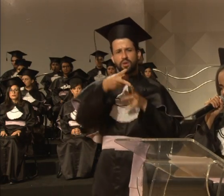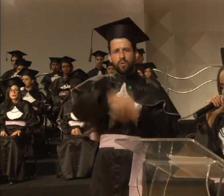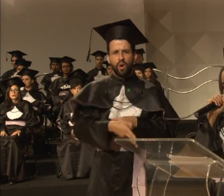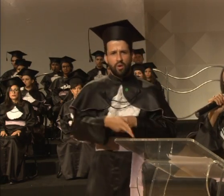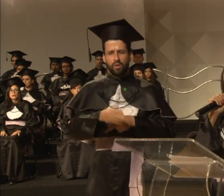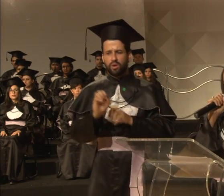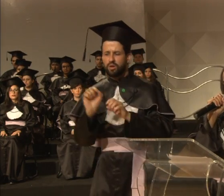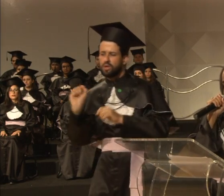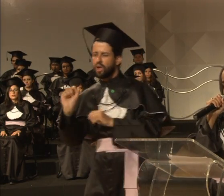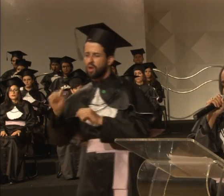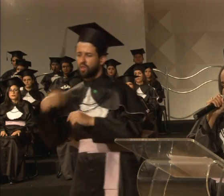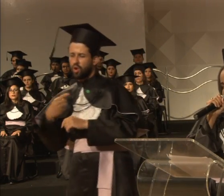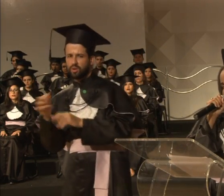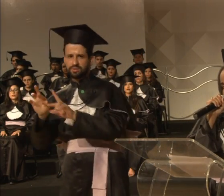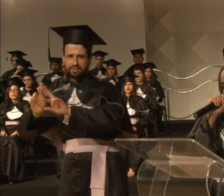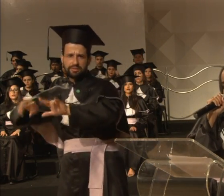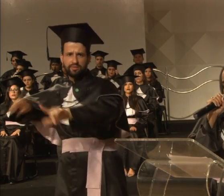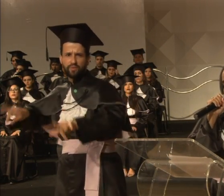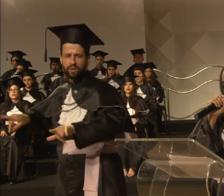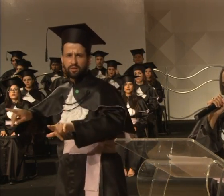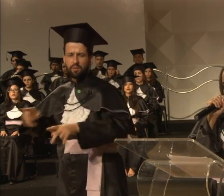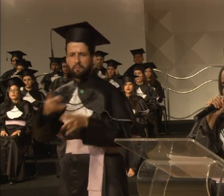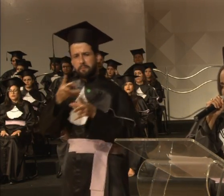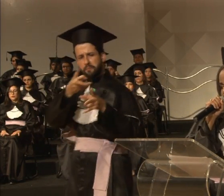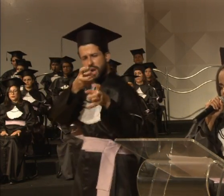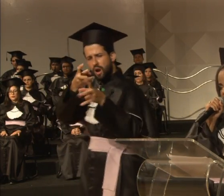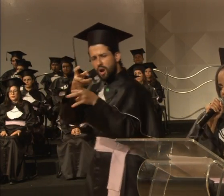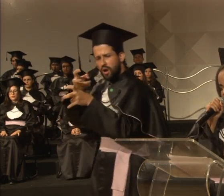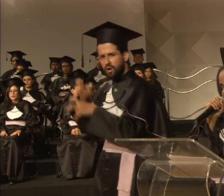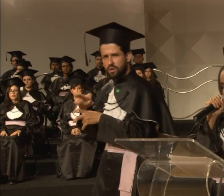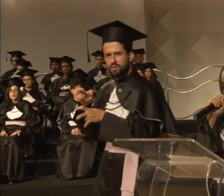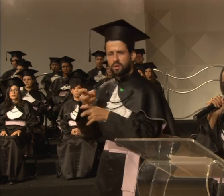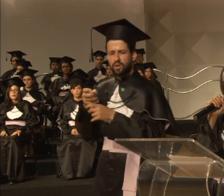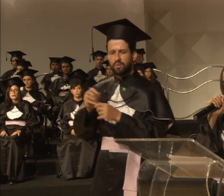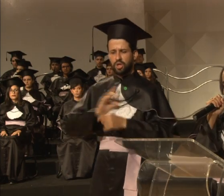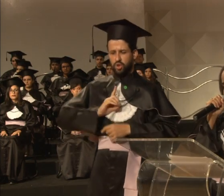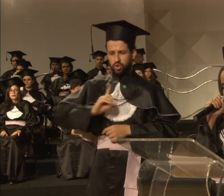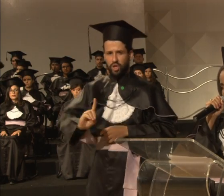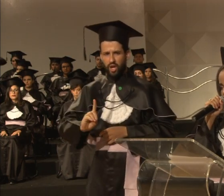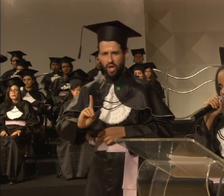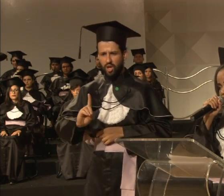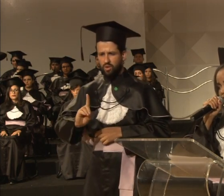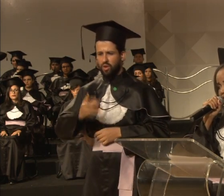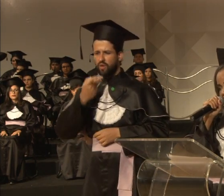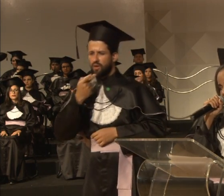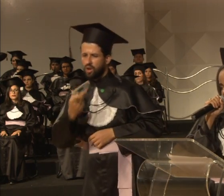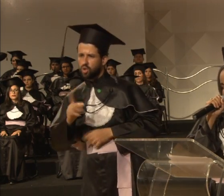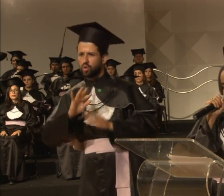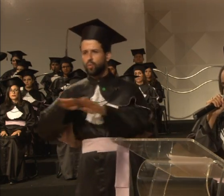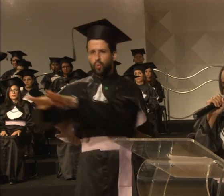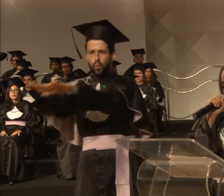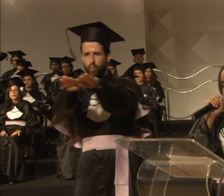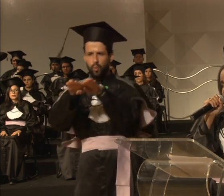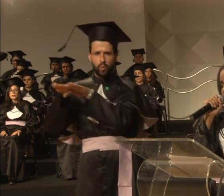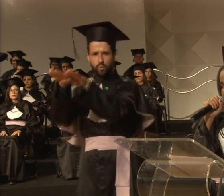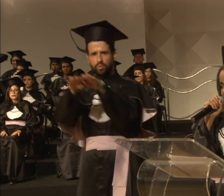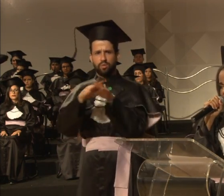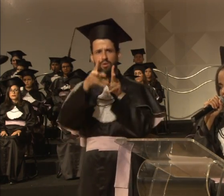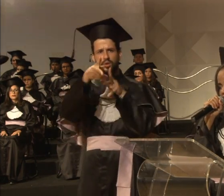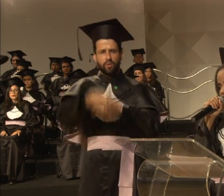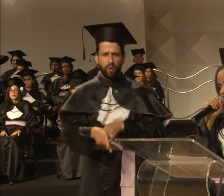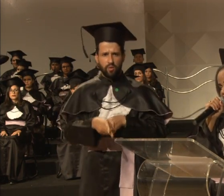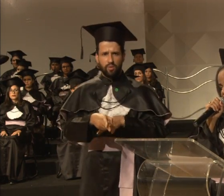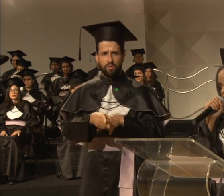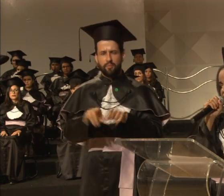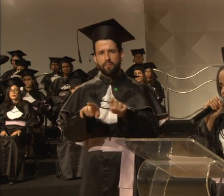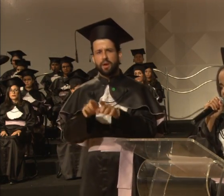diferentes? Observa-se que quando o assunto é direitos, afirmamos que somos todos iguais. Mas quando